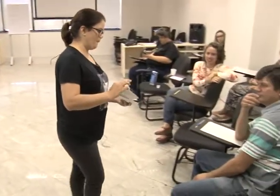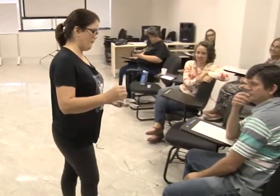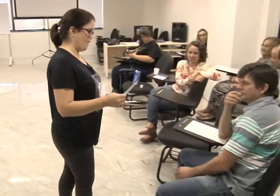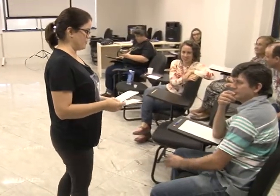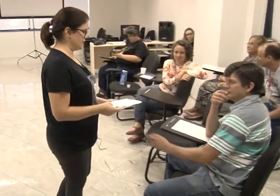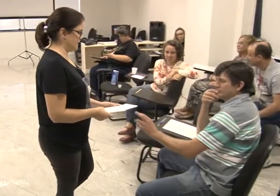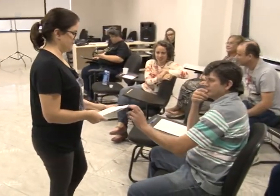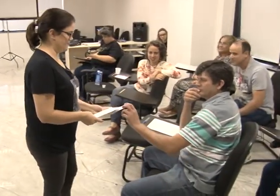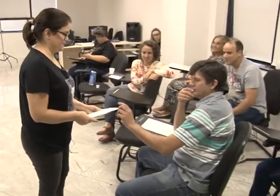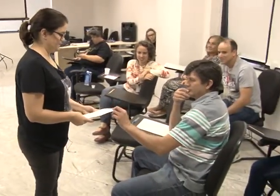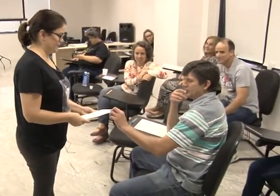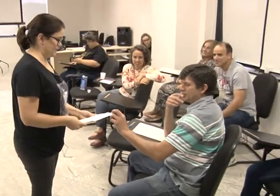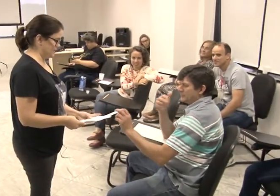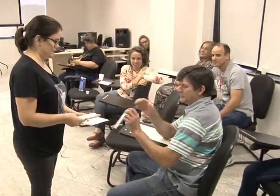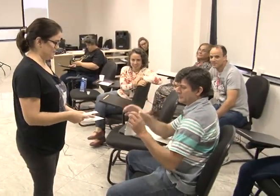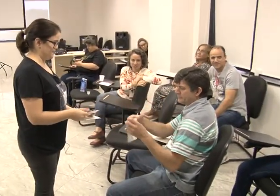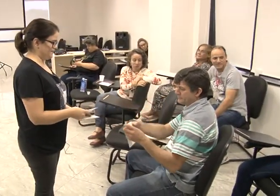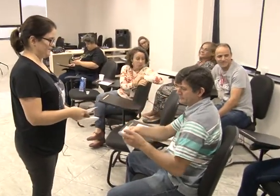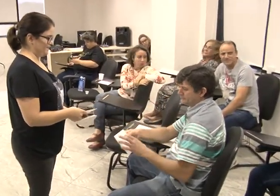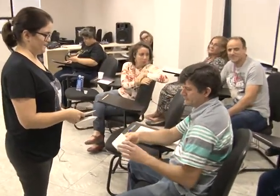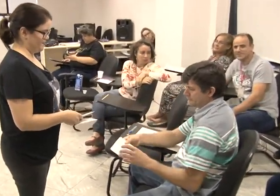Qual você quer? Esse.